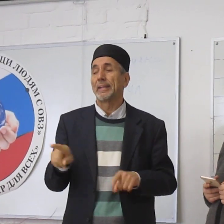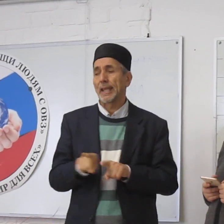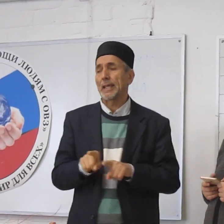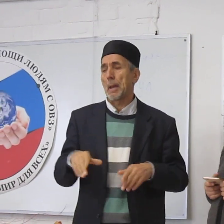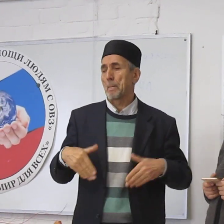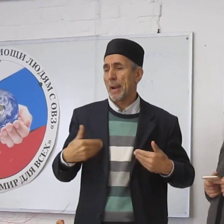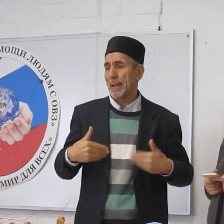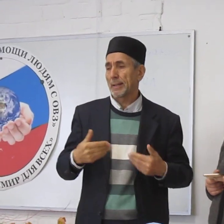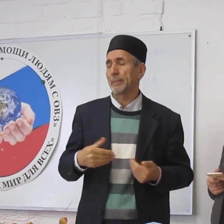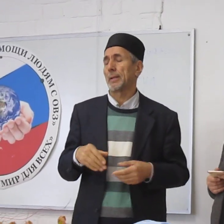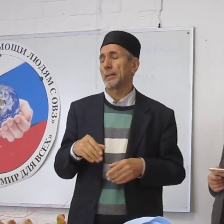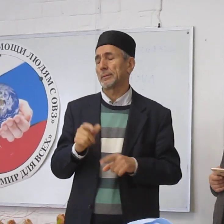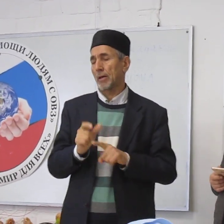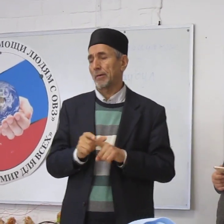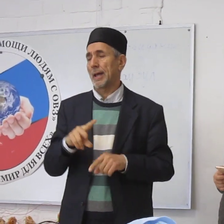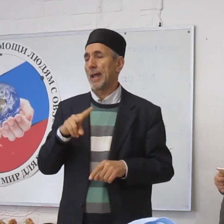как ля, иляха, илля-ла,